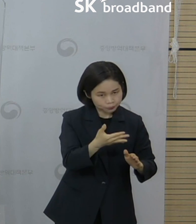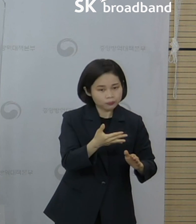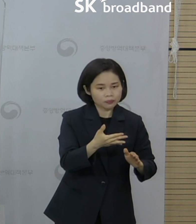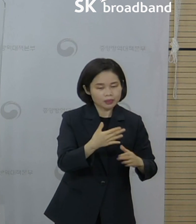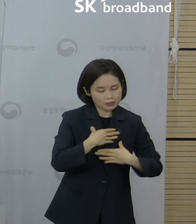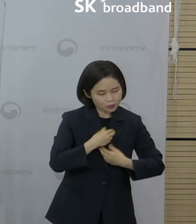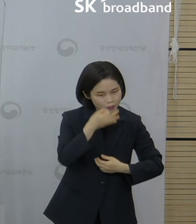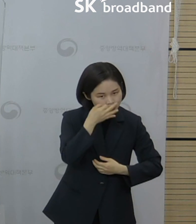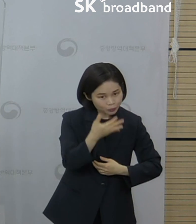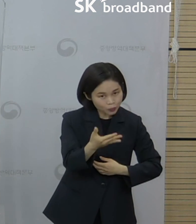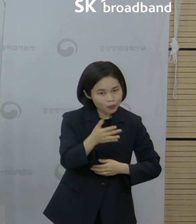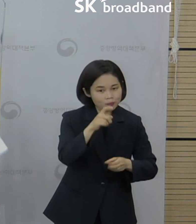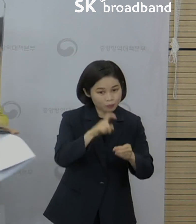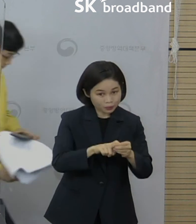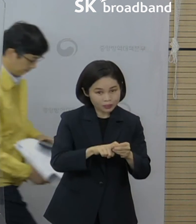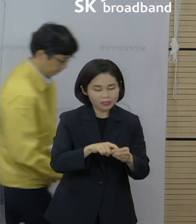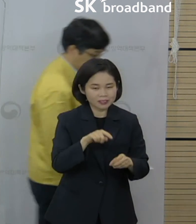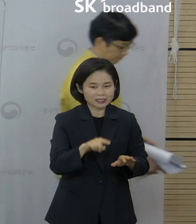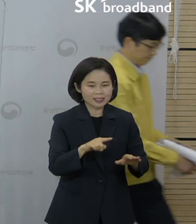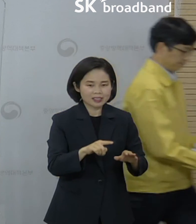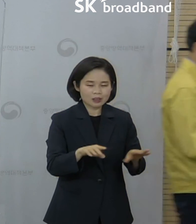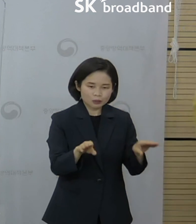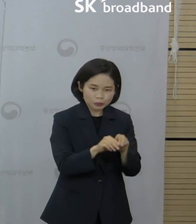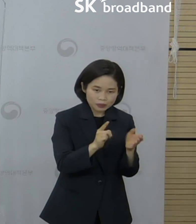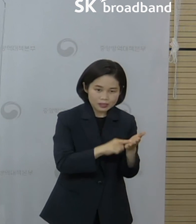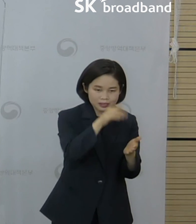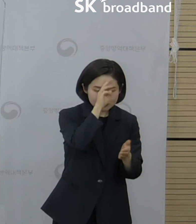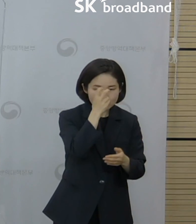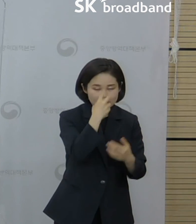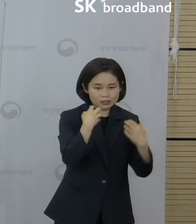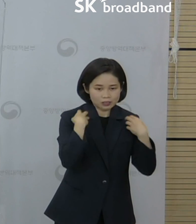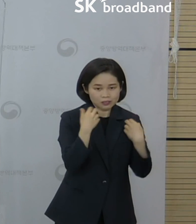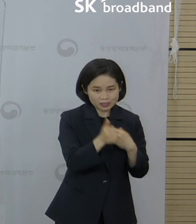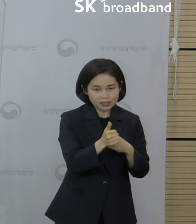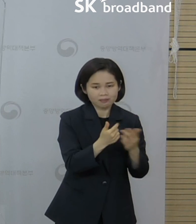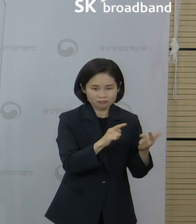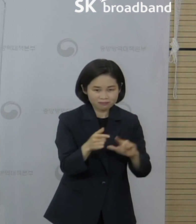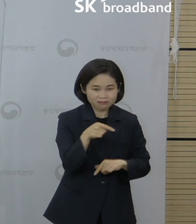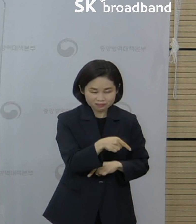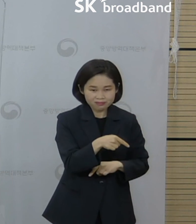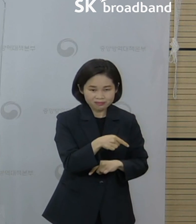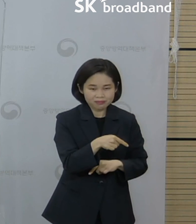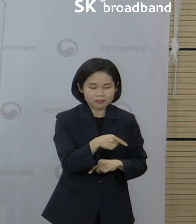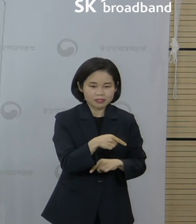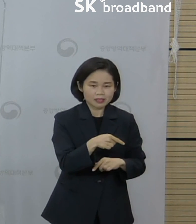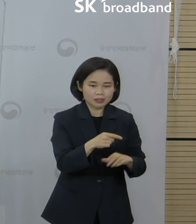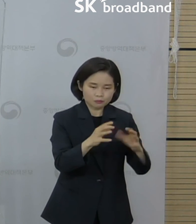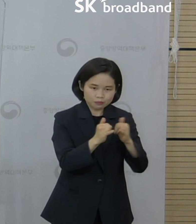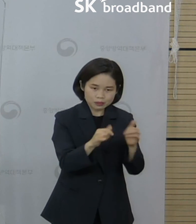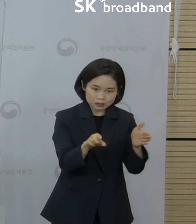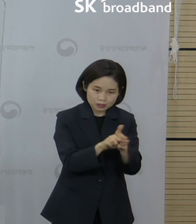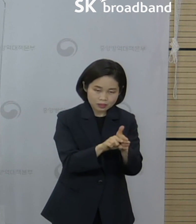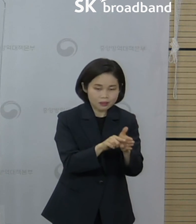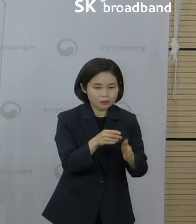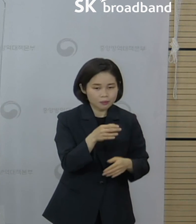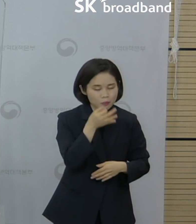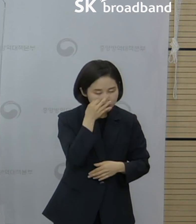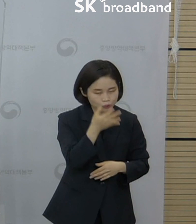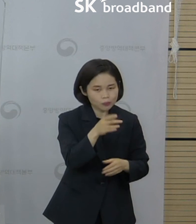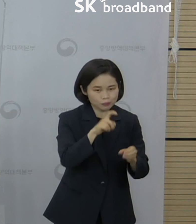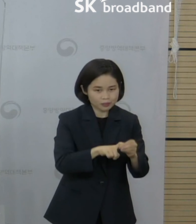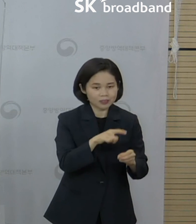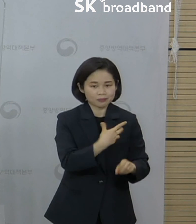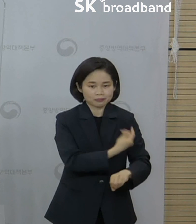더 없으셔서 정례 브리핑 질의응답은 이상 마무리하도록 하겠습니다. 추가 질문은